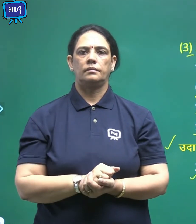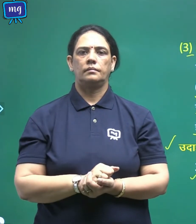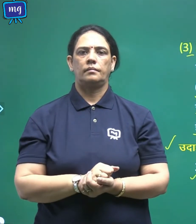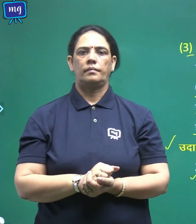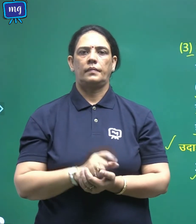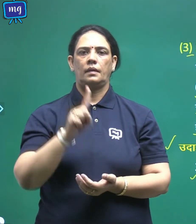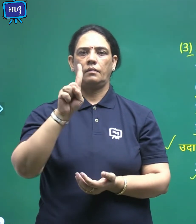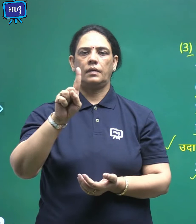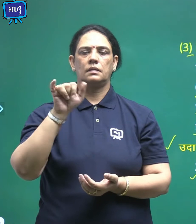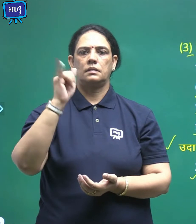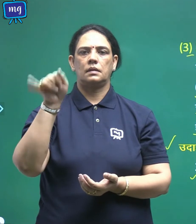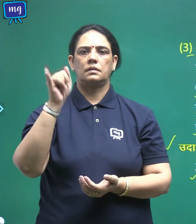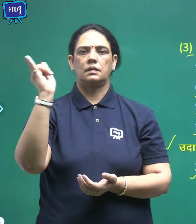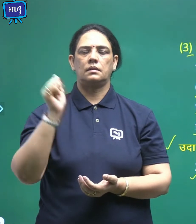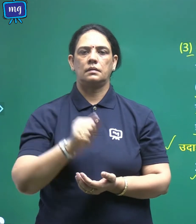166।